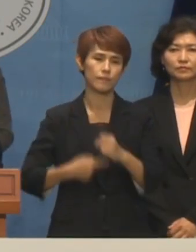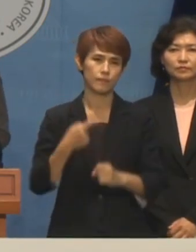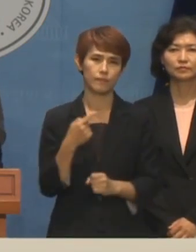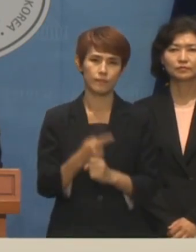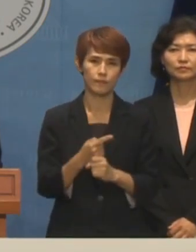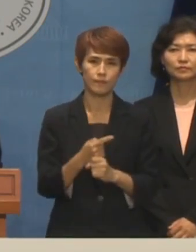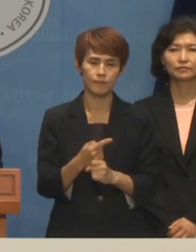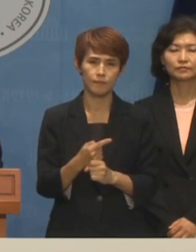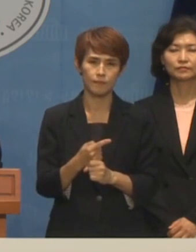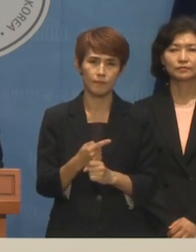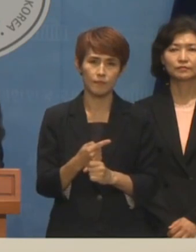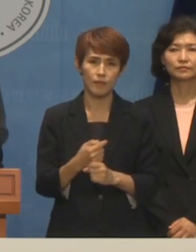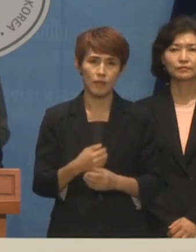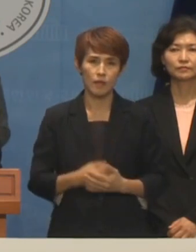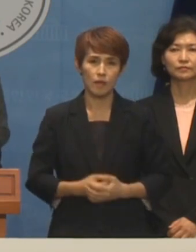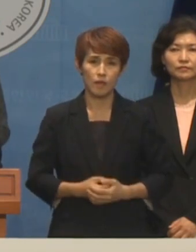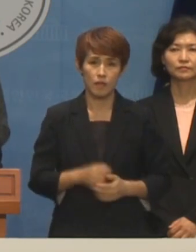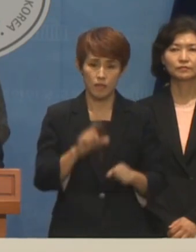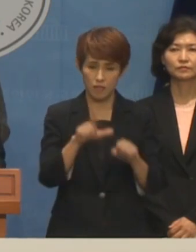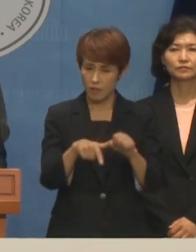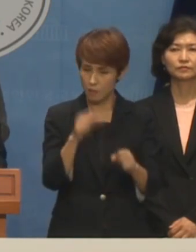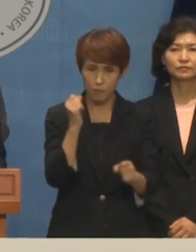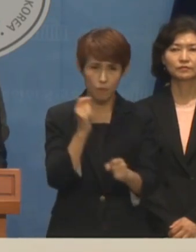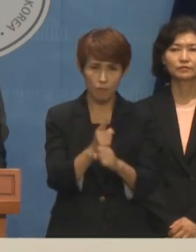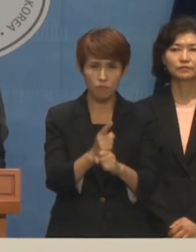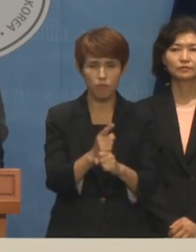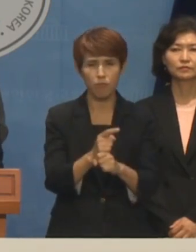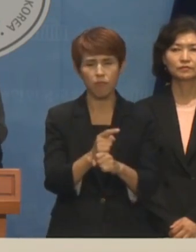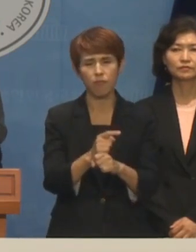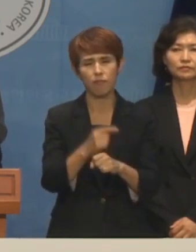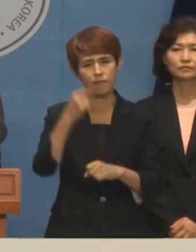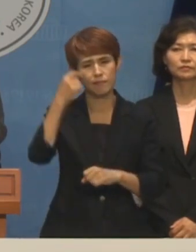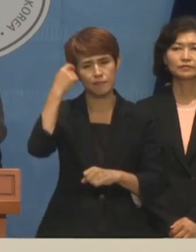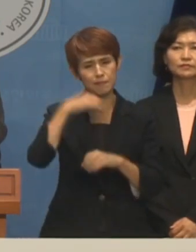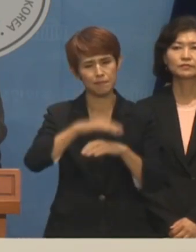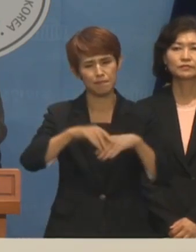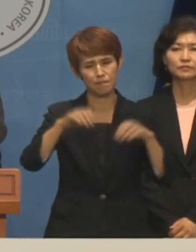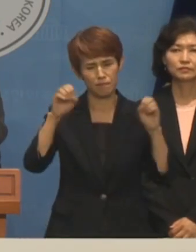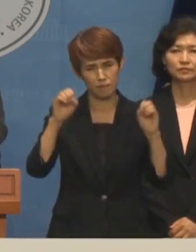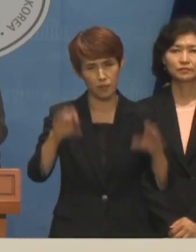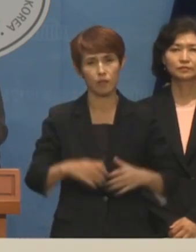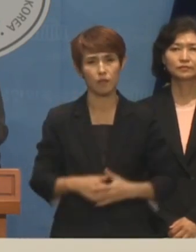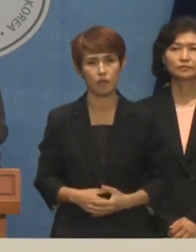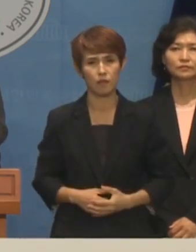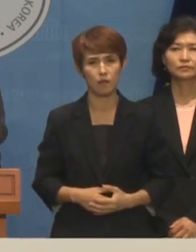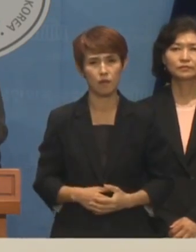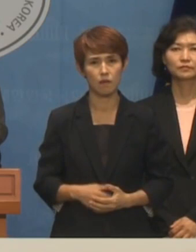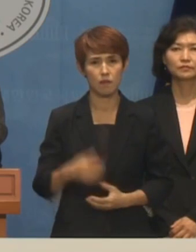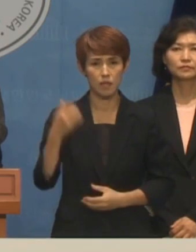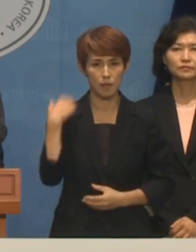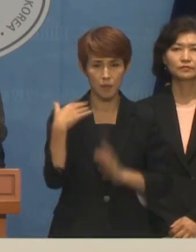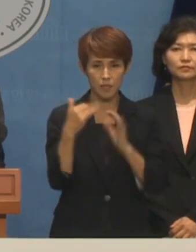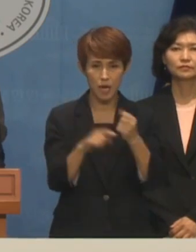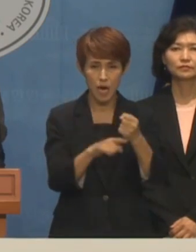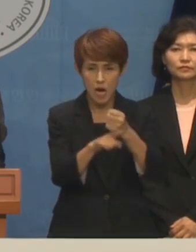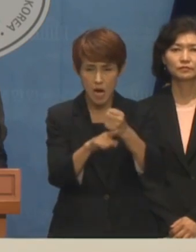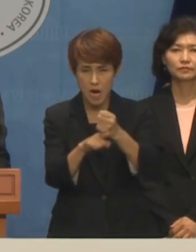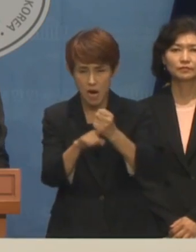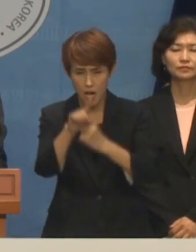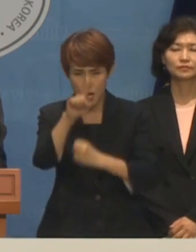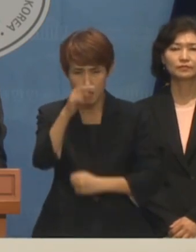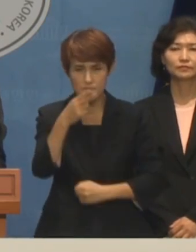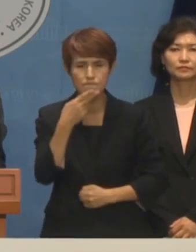되어갑니다. 이렇게 시간이 빨리 가나 하는 허무함과 그 시간 동안 관련자 거의 아무한테도 책임을 묻지